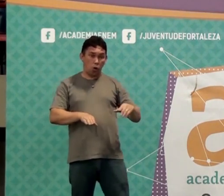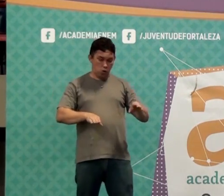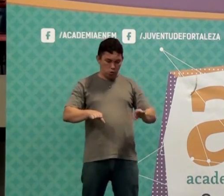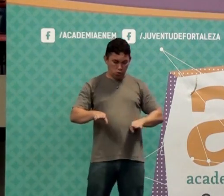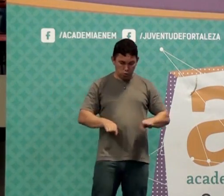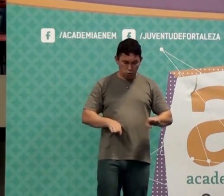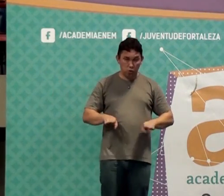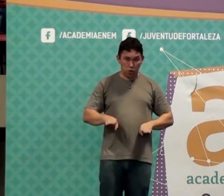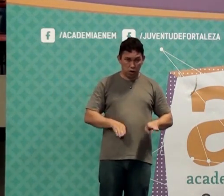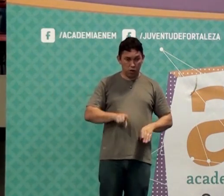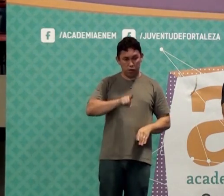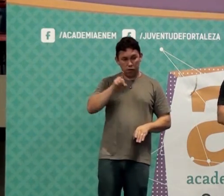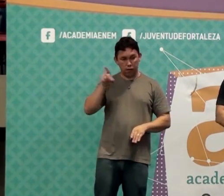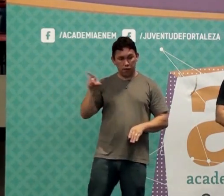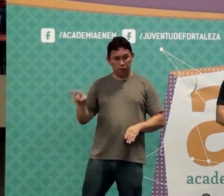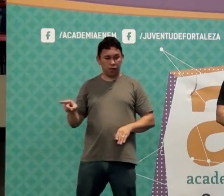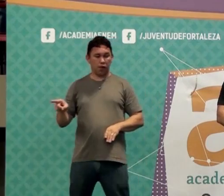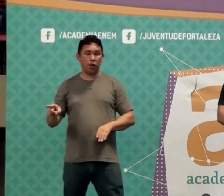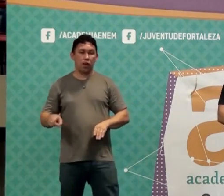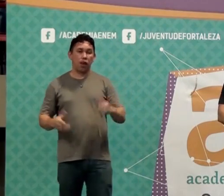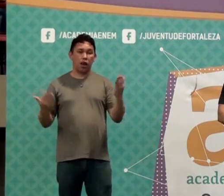certo? Beleza? Vamos lá.